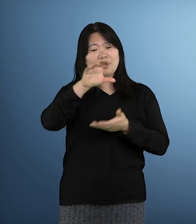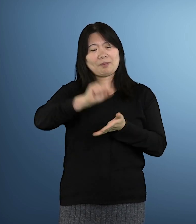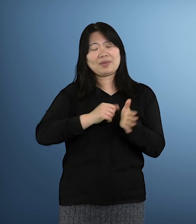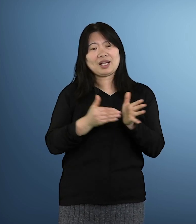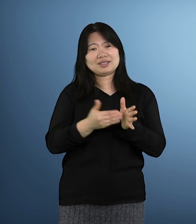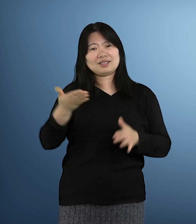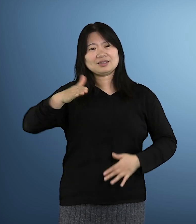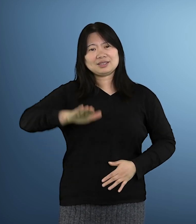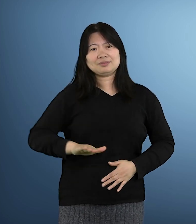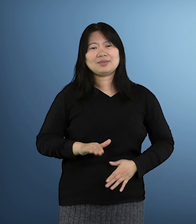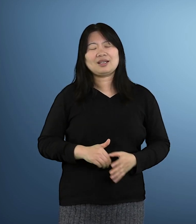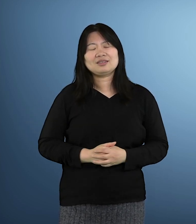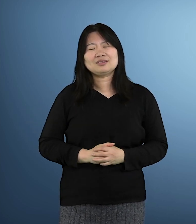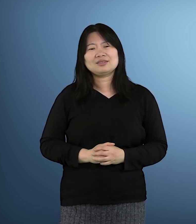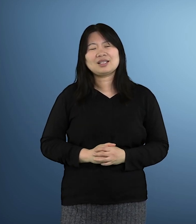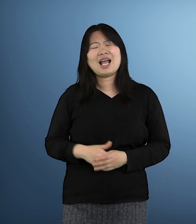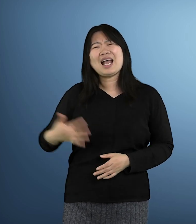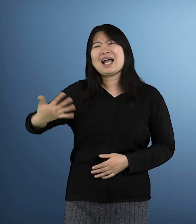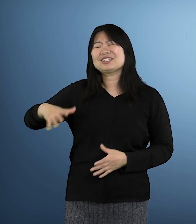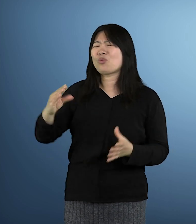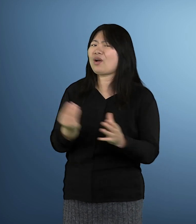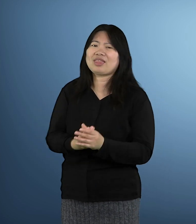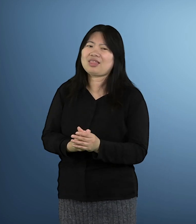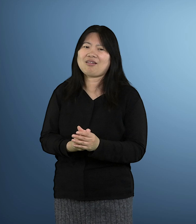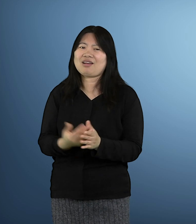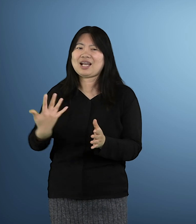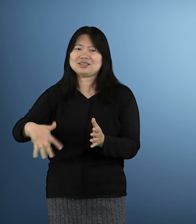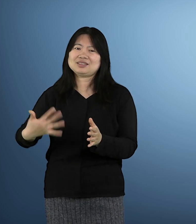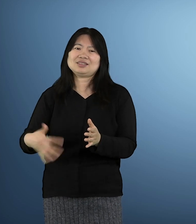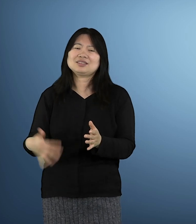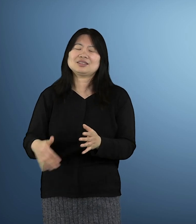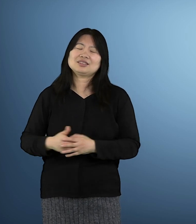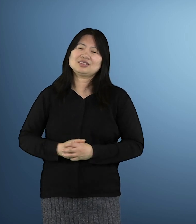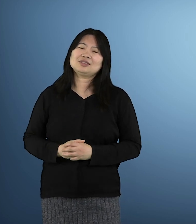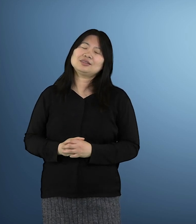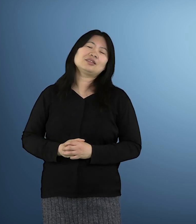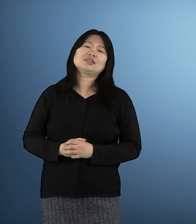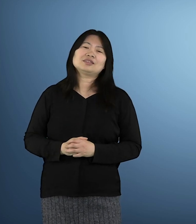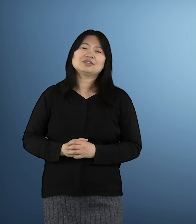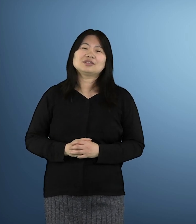받았지만 아직 완성된 자들이 아니에요.